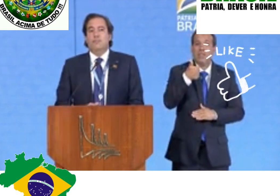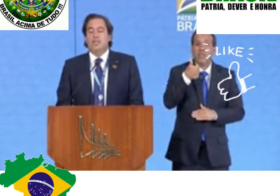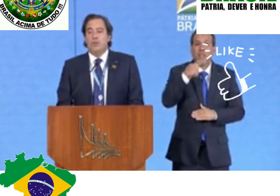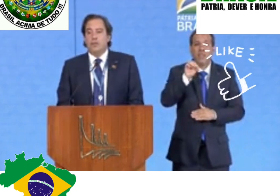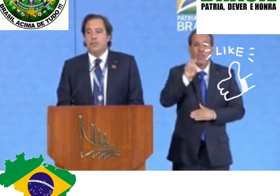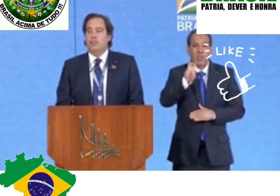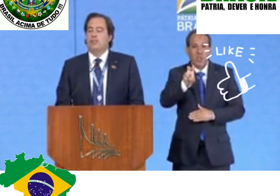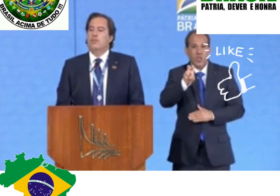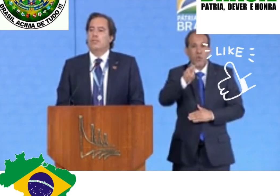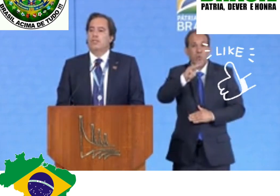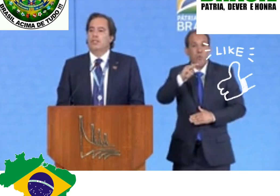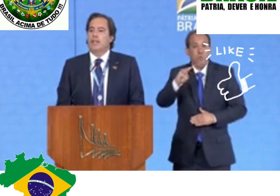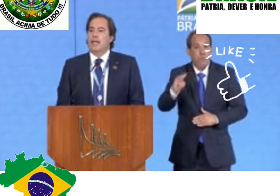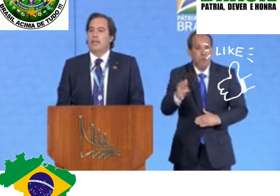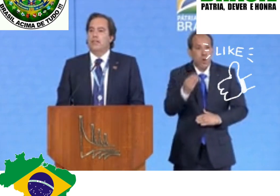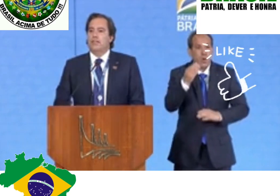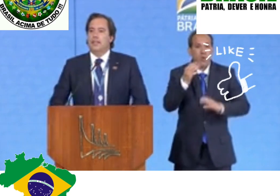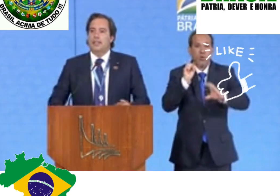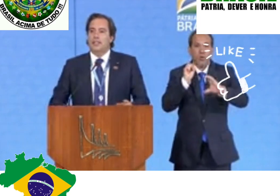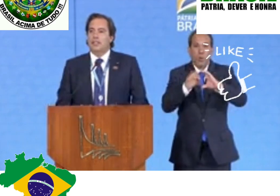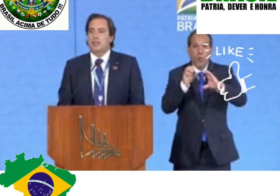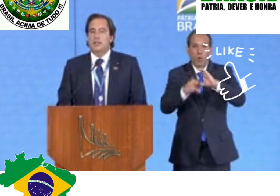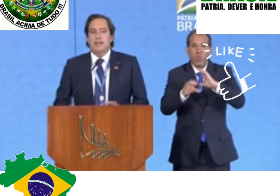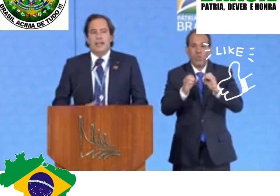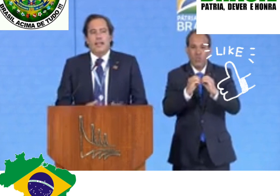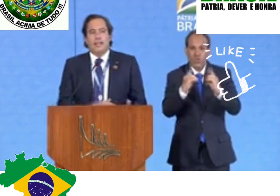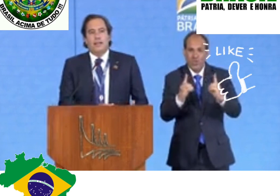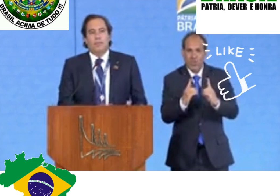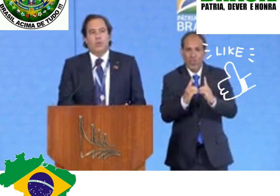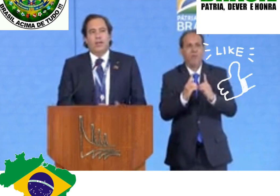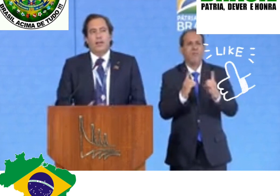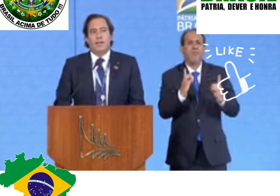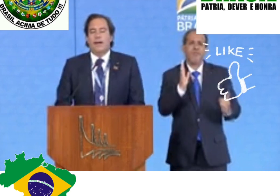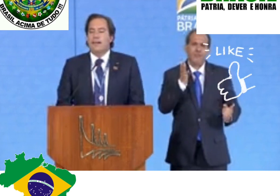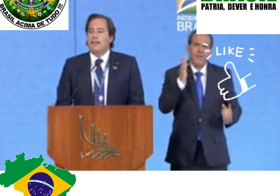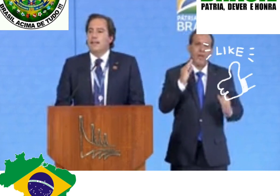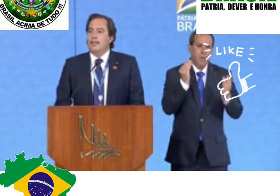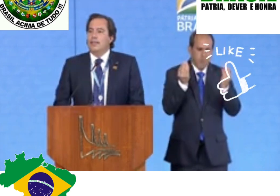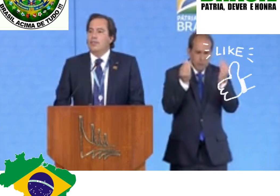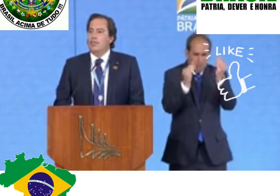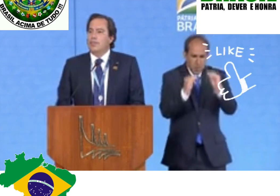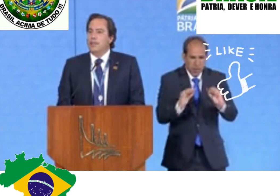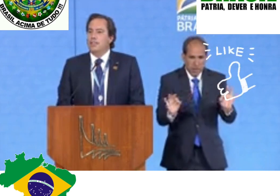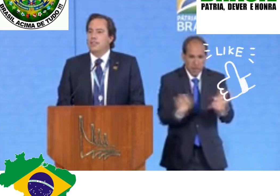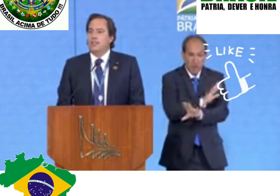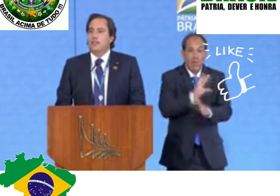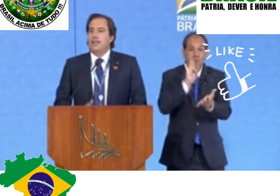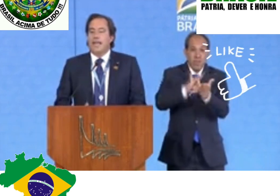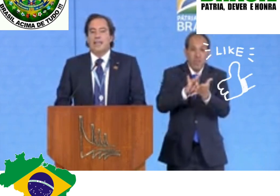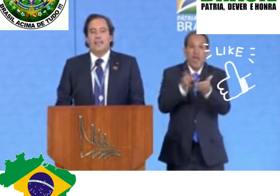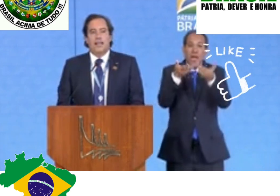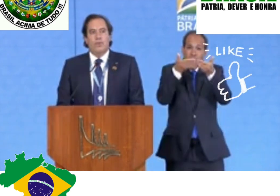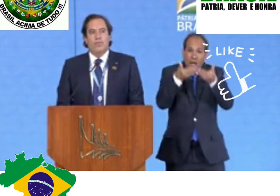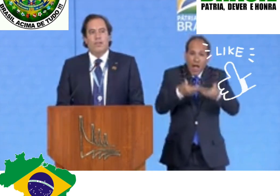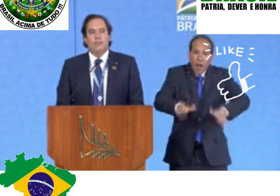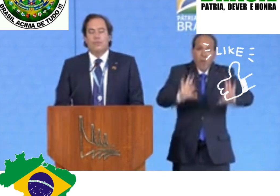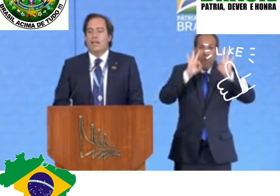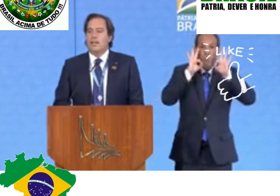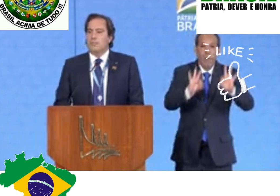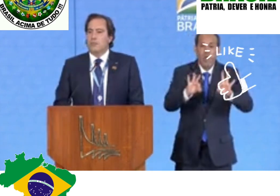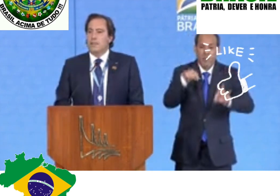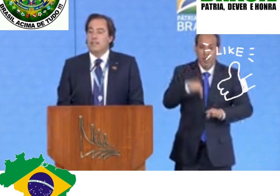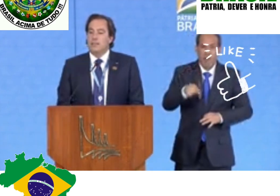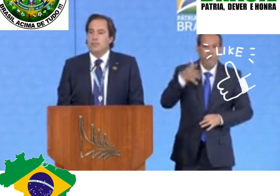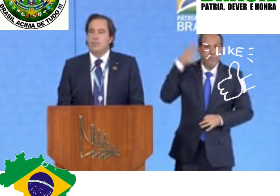105 milhões de contas digitais, que a gente, entre programar e efetivamente realizar o evento,